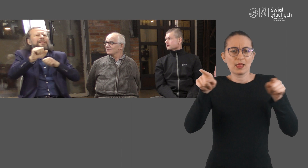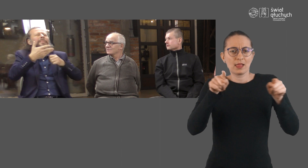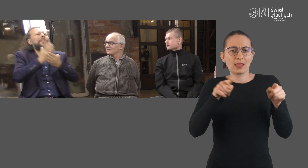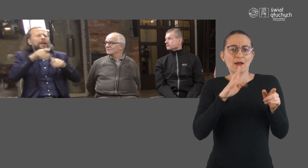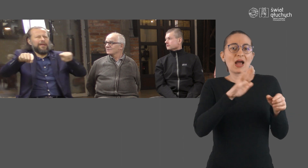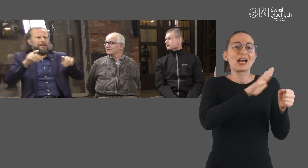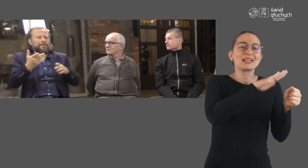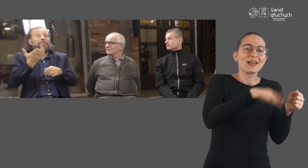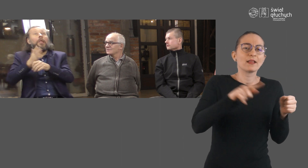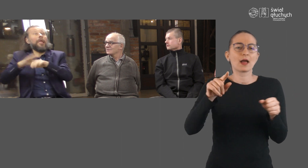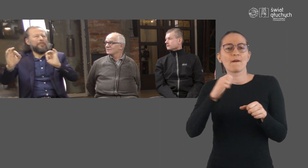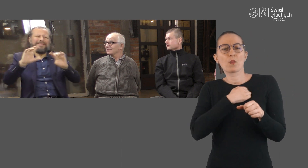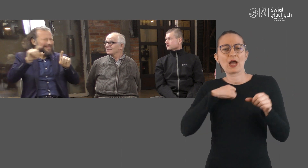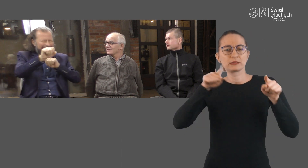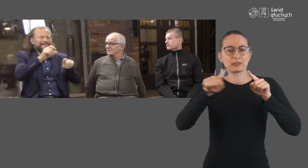z matematyki. Na przykład